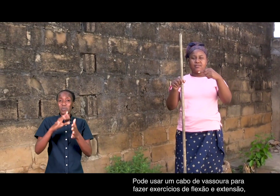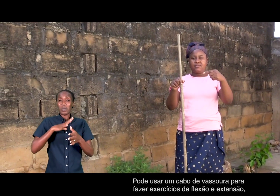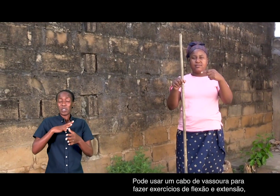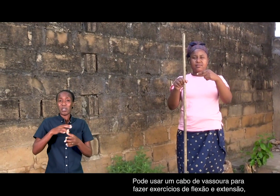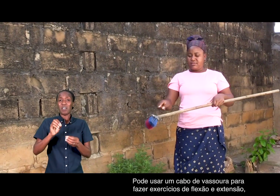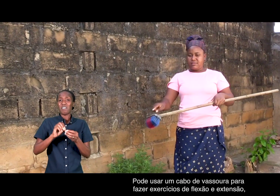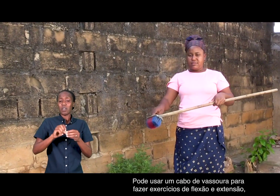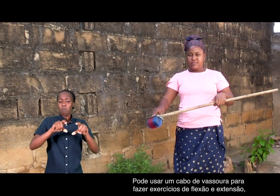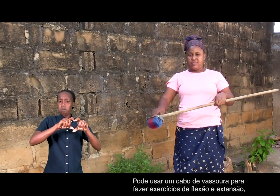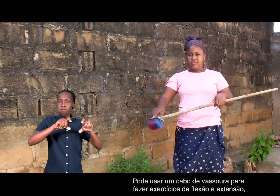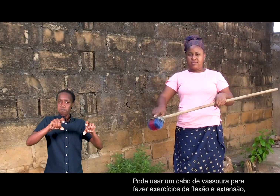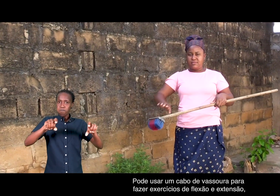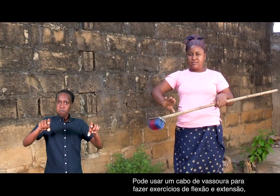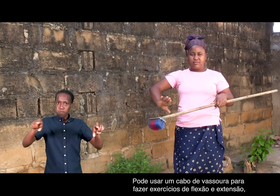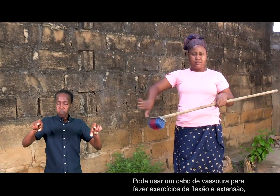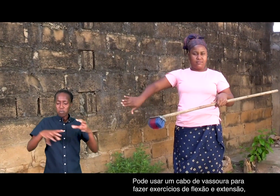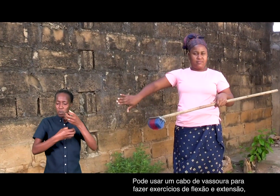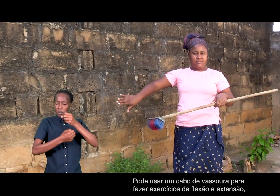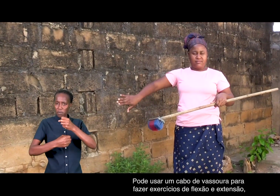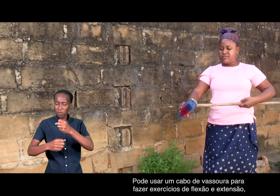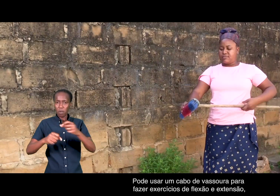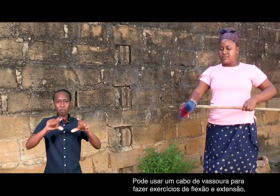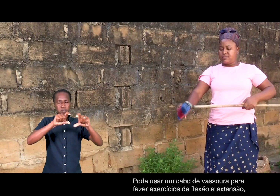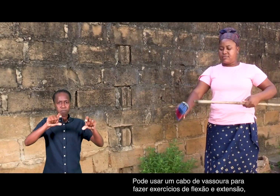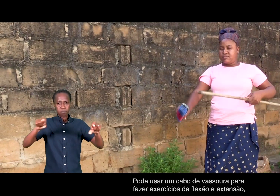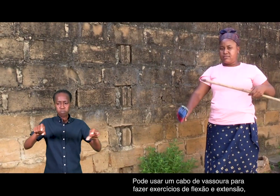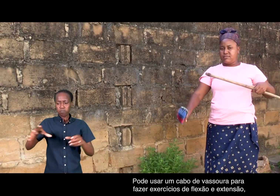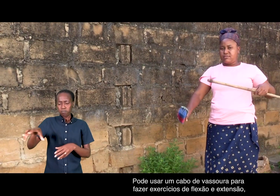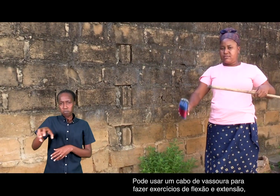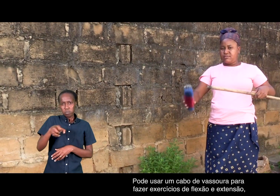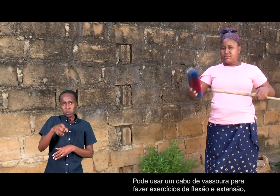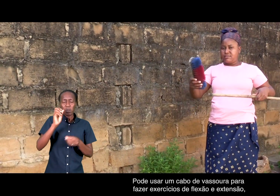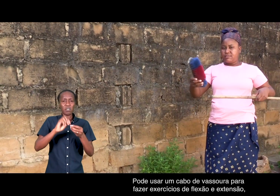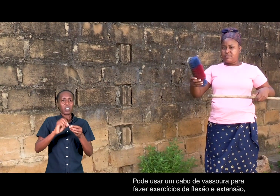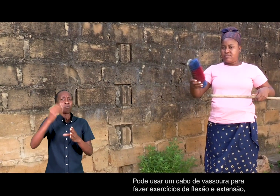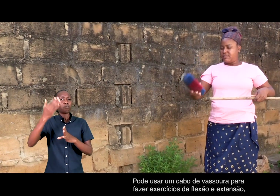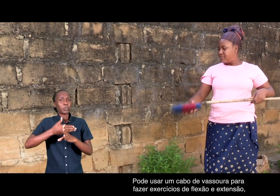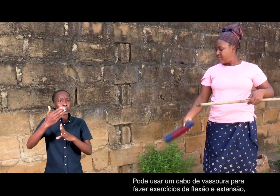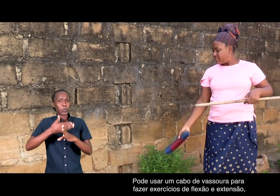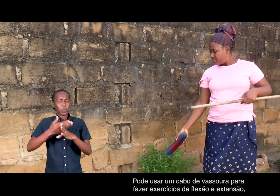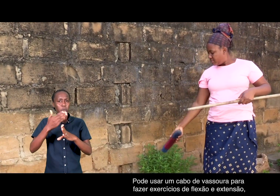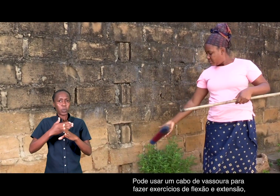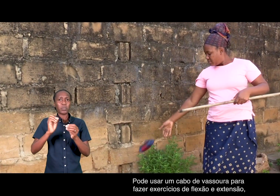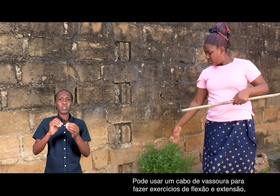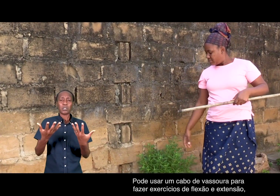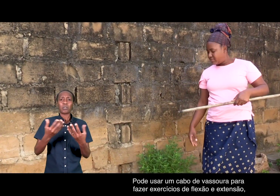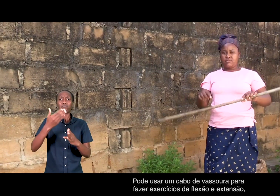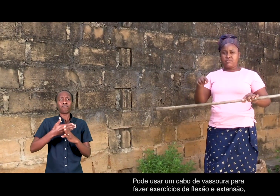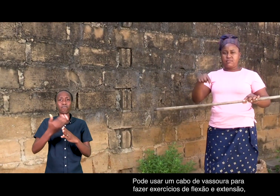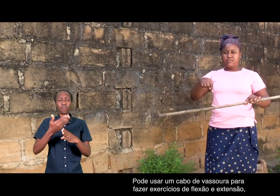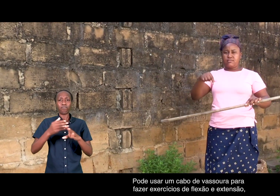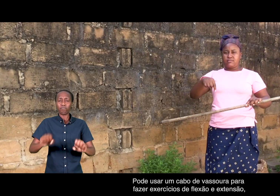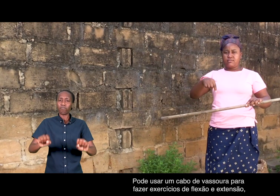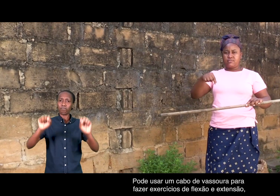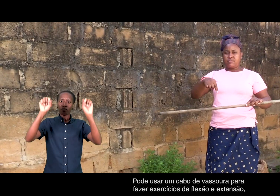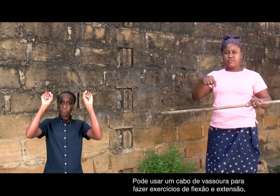ter um bastão. O bastão pode usar o cabo de vassoura, o próprio cabo, e levar o cabo para treinar com ele, fazer exercícios